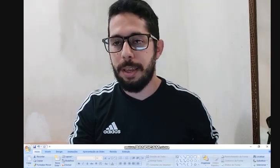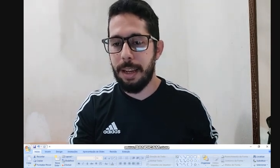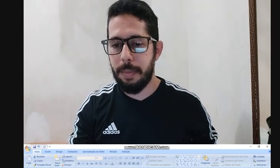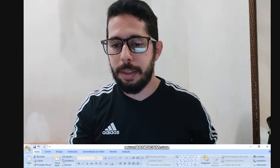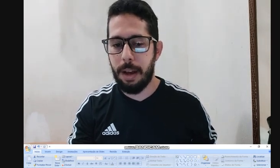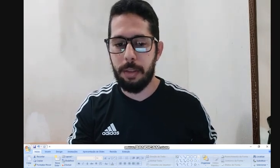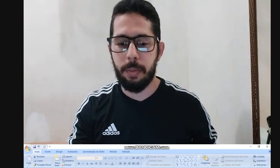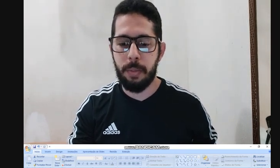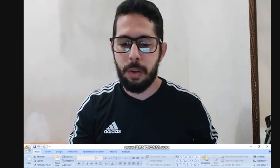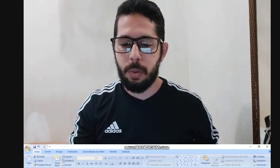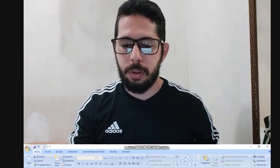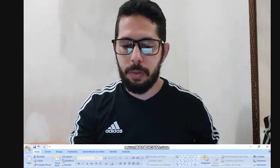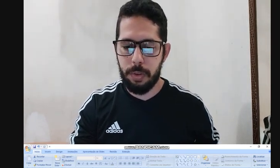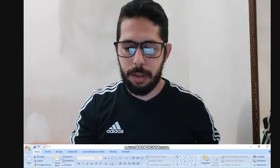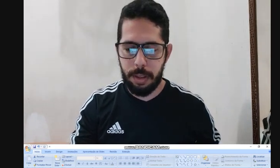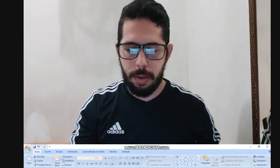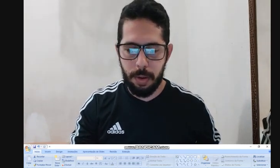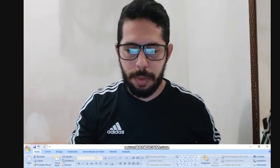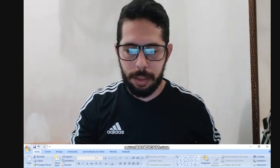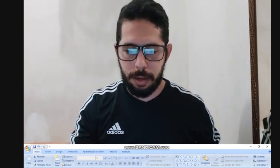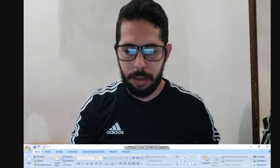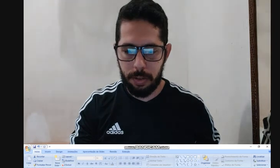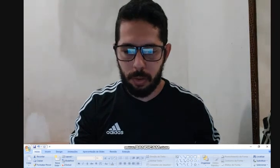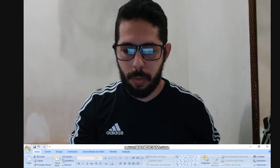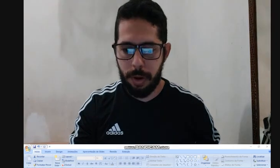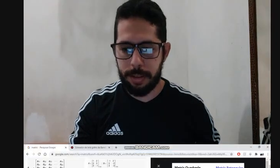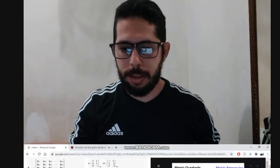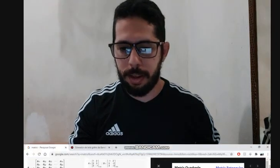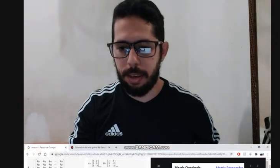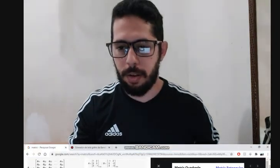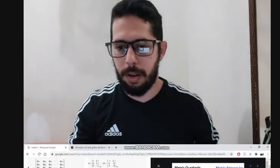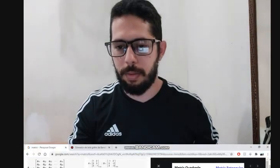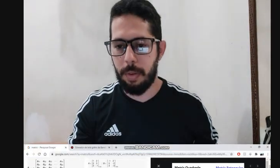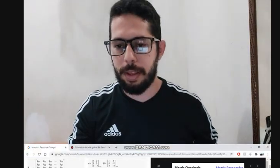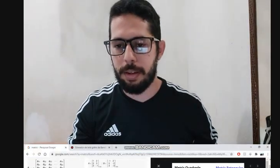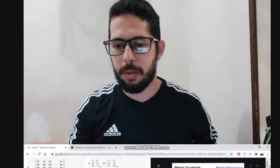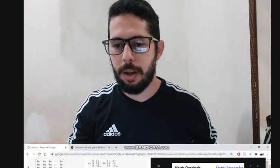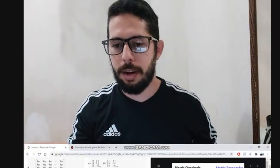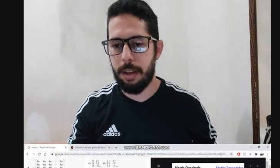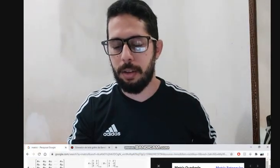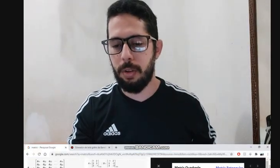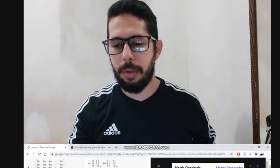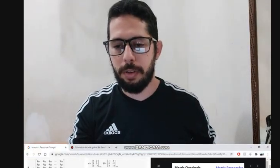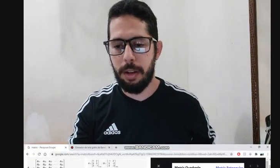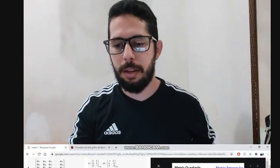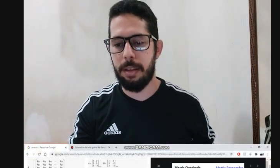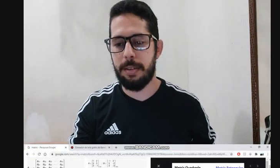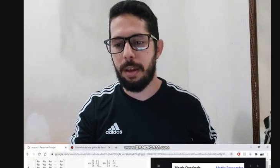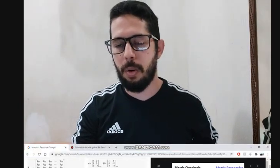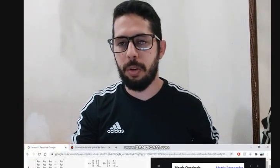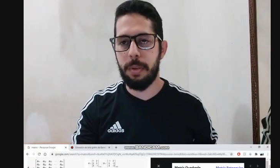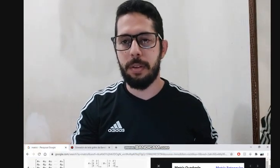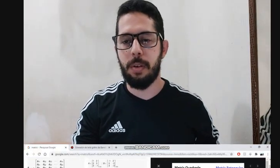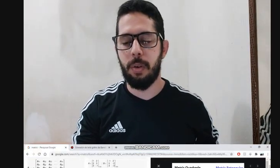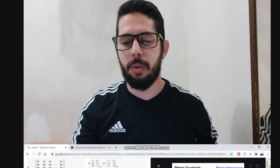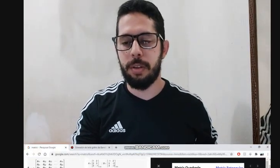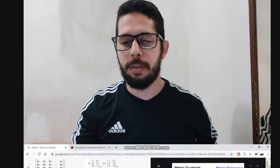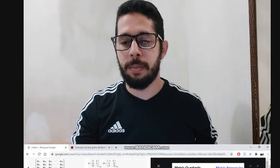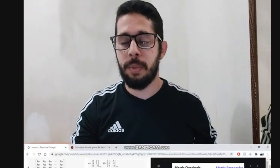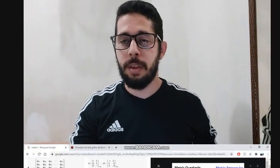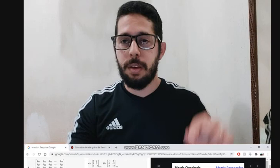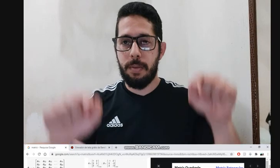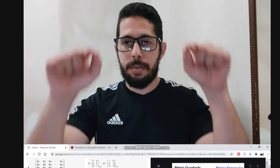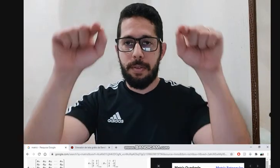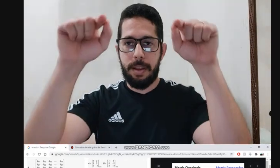número ilimitado. Quando você tem uma matriz como essa daqui, olha, uma matriz quadrada, que o número de linhas é igual ao número de